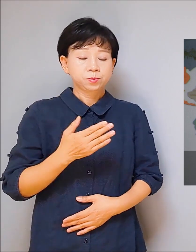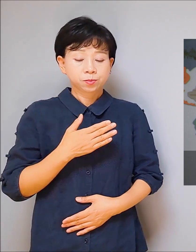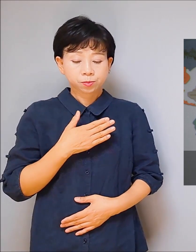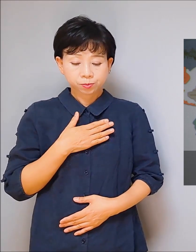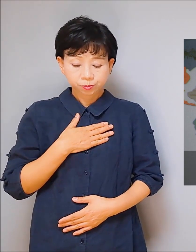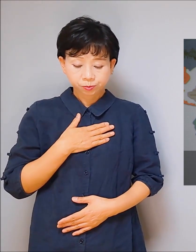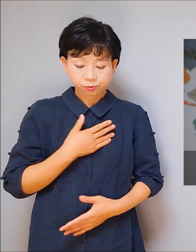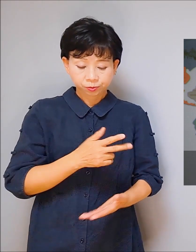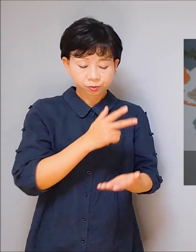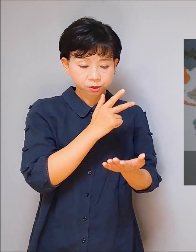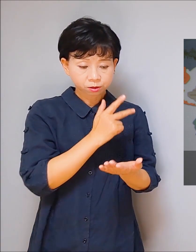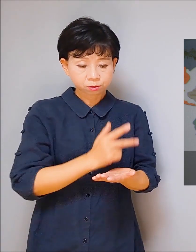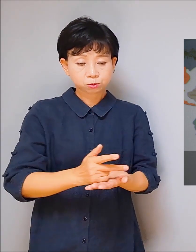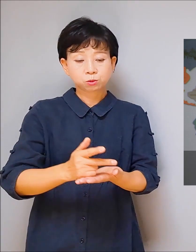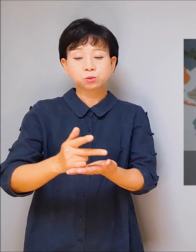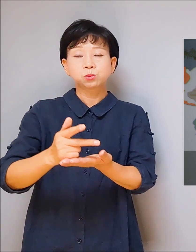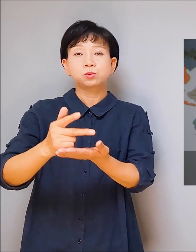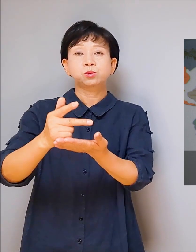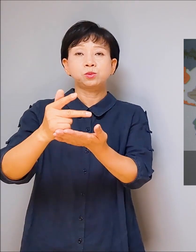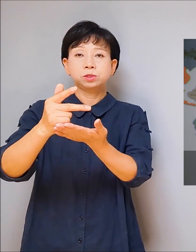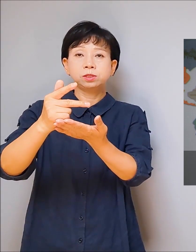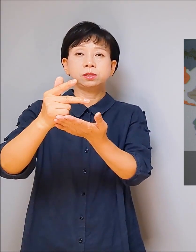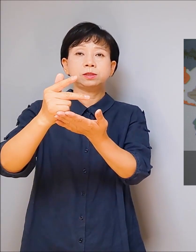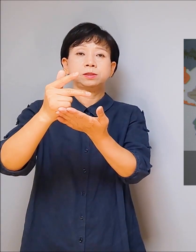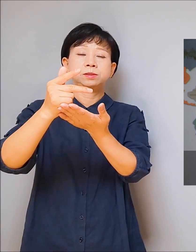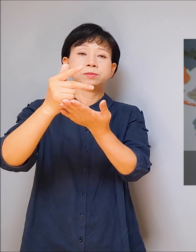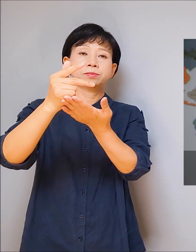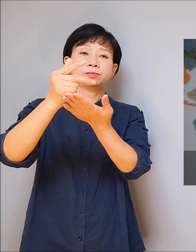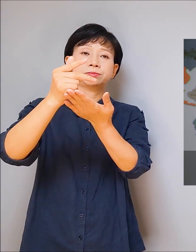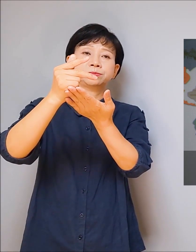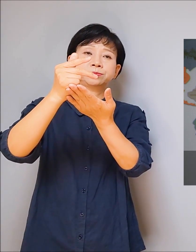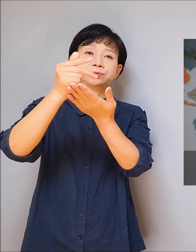전부이신 나의 주님.